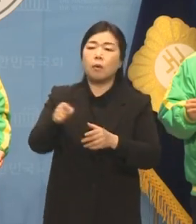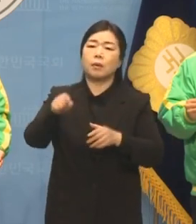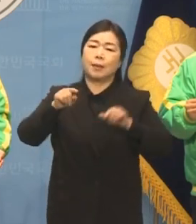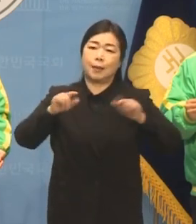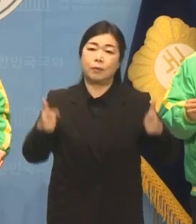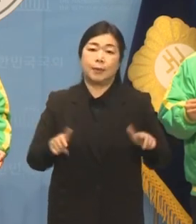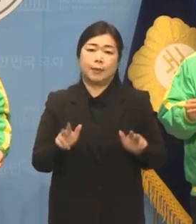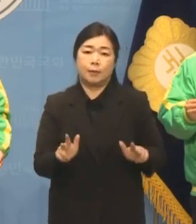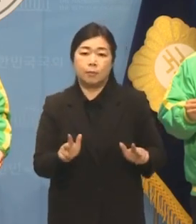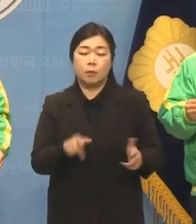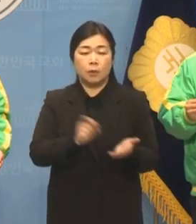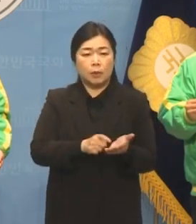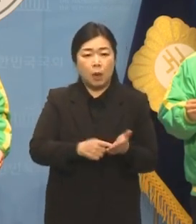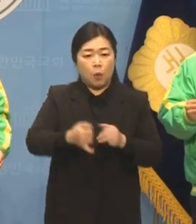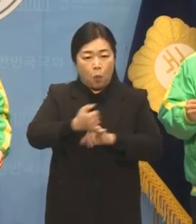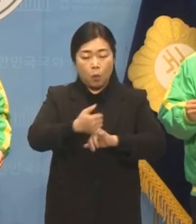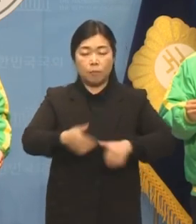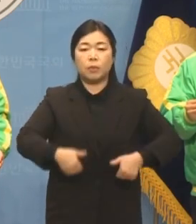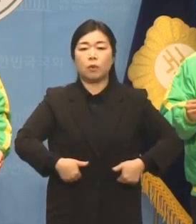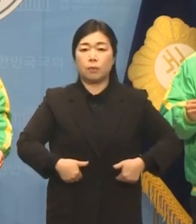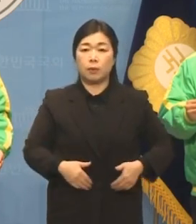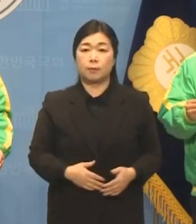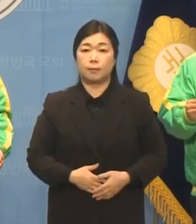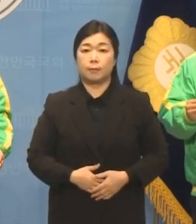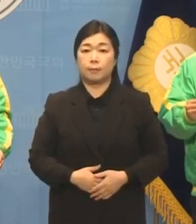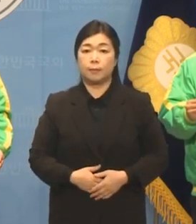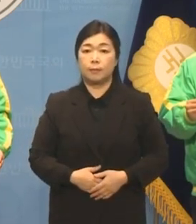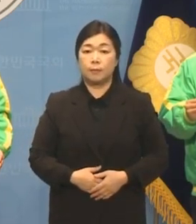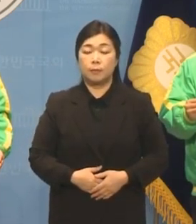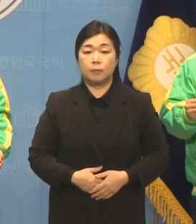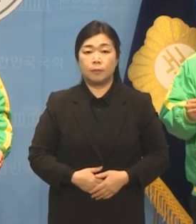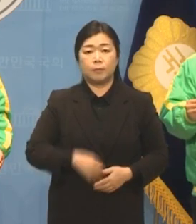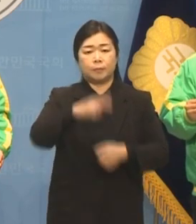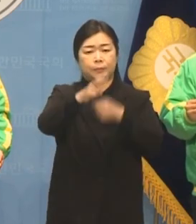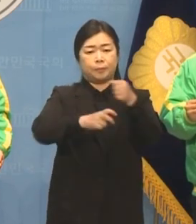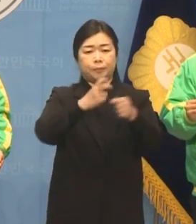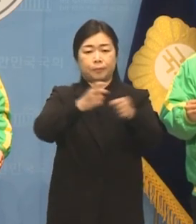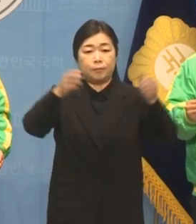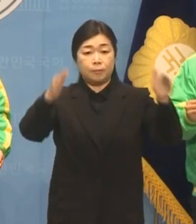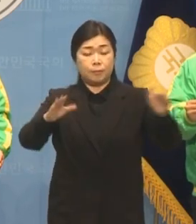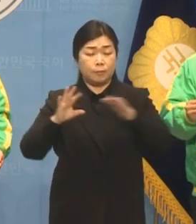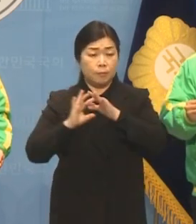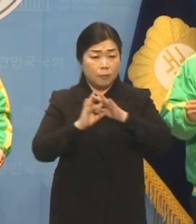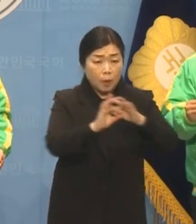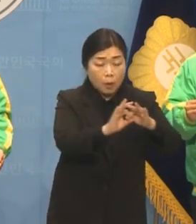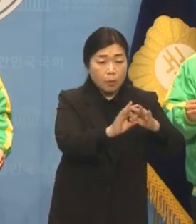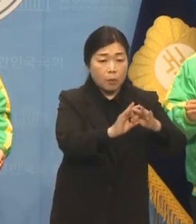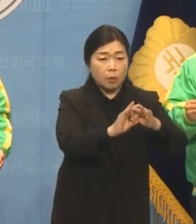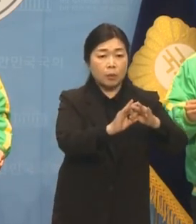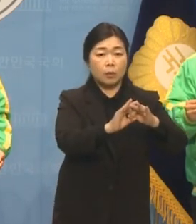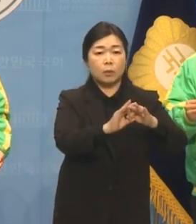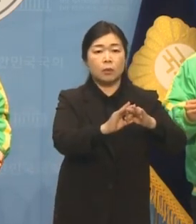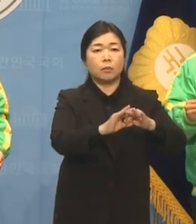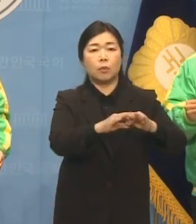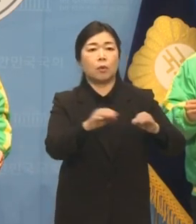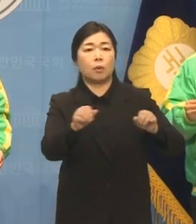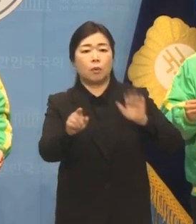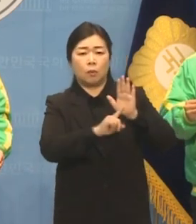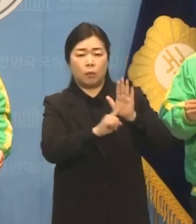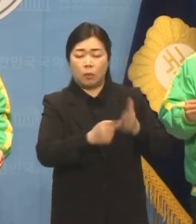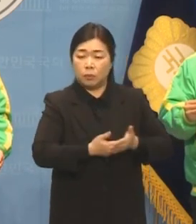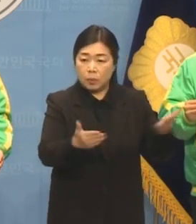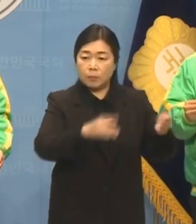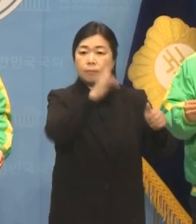지금 당장 시급한 정책입니다. 20년 넘게 이어진 한국 동물권 운동의 영향으로